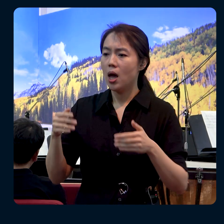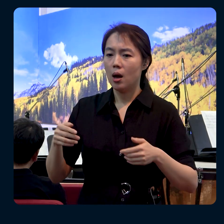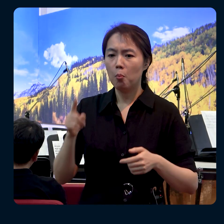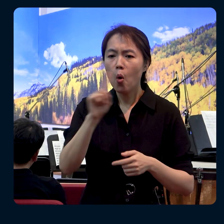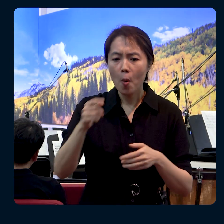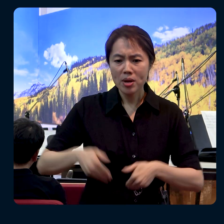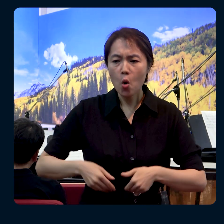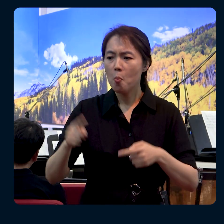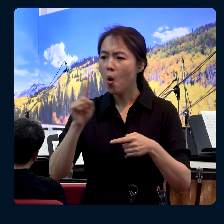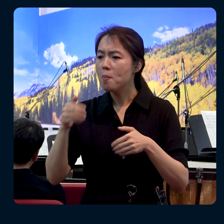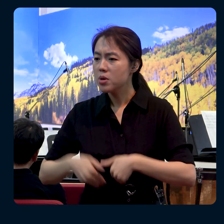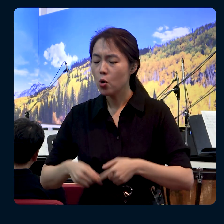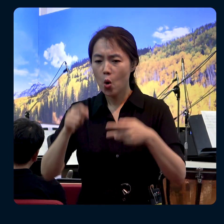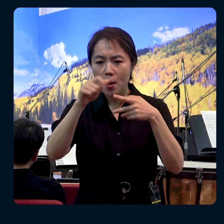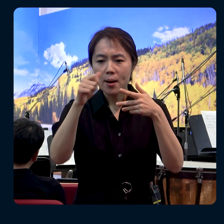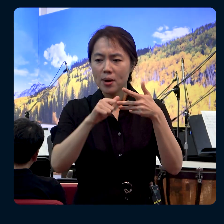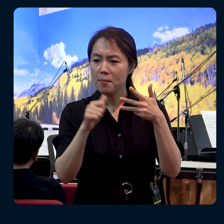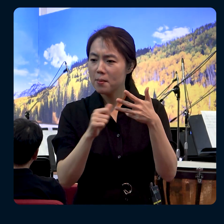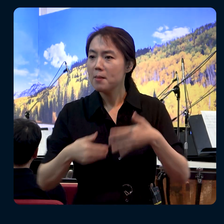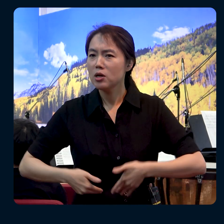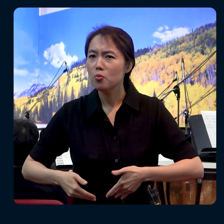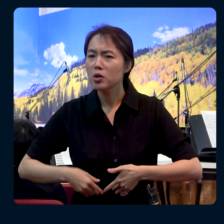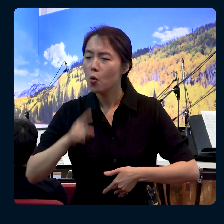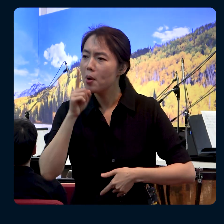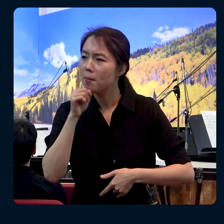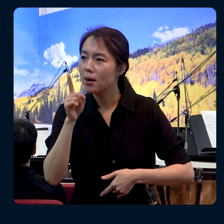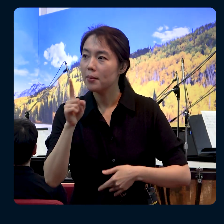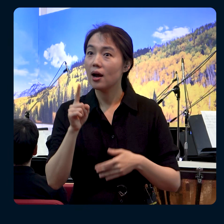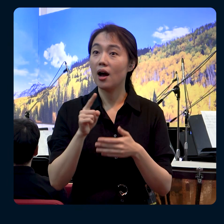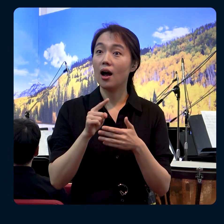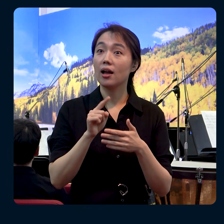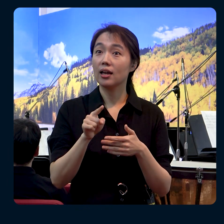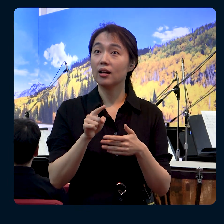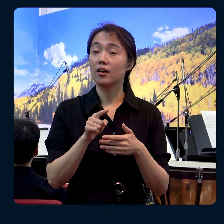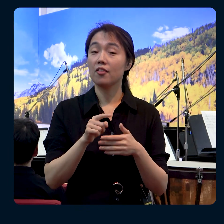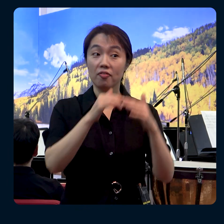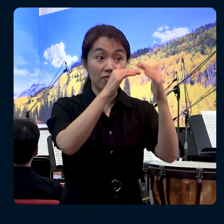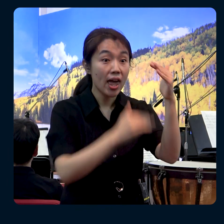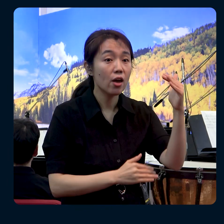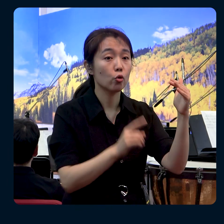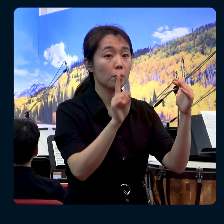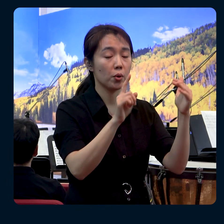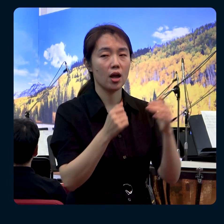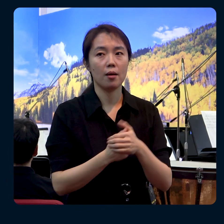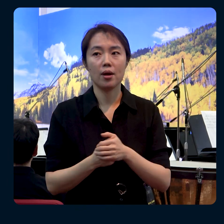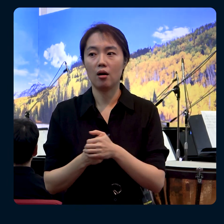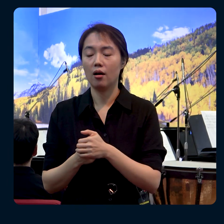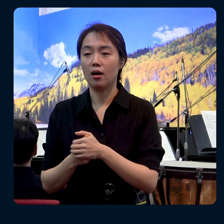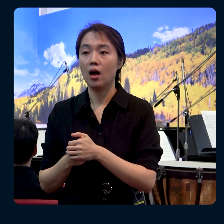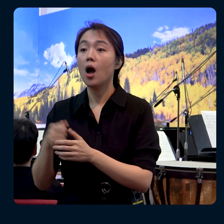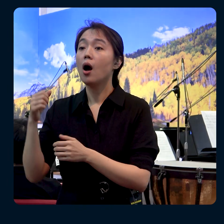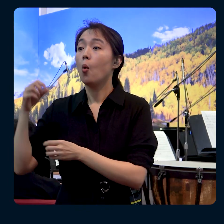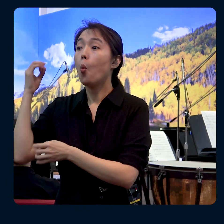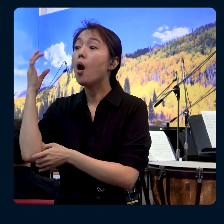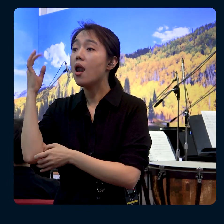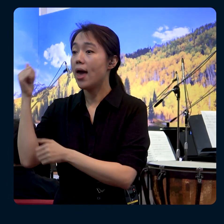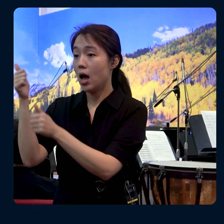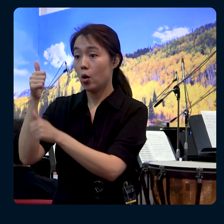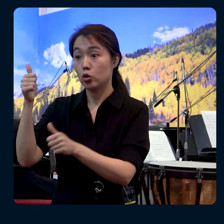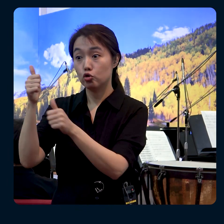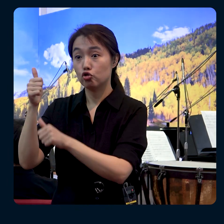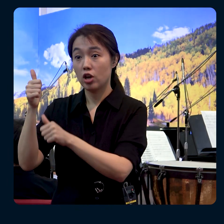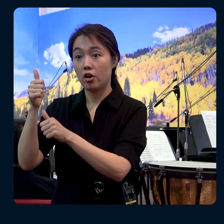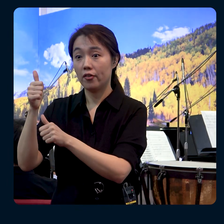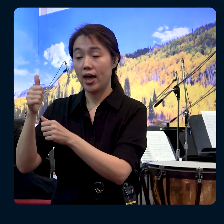저것도 있어야지, 막 그냥 체육관도 있어야지 애들 교육부도 있어야지 막 이러면서 막 얘기했던 그것이